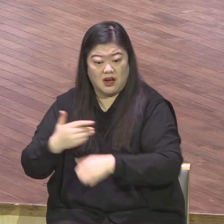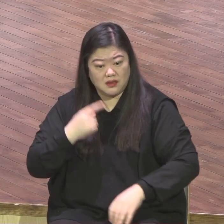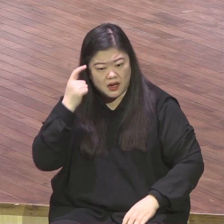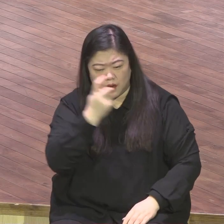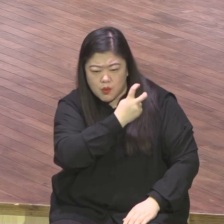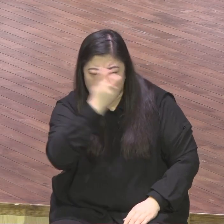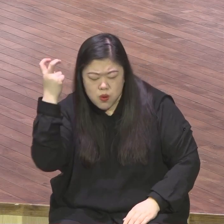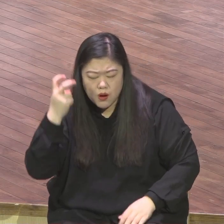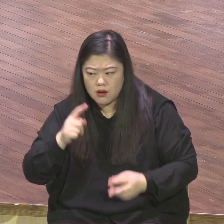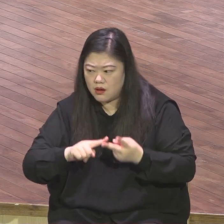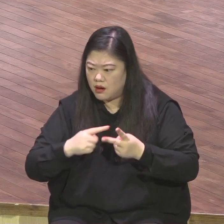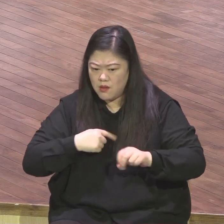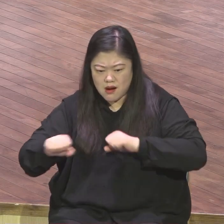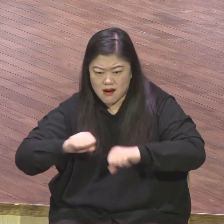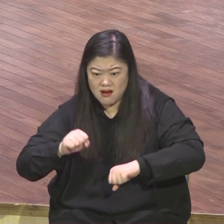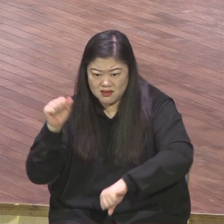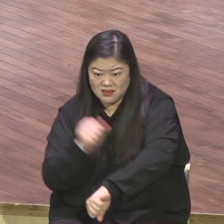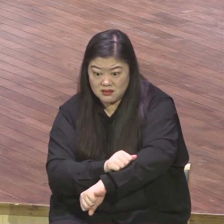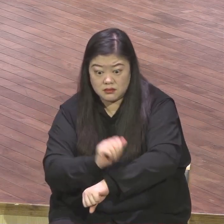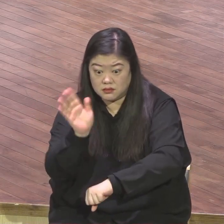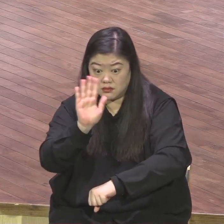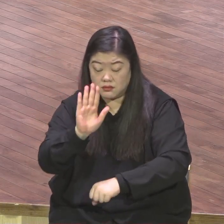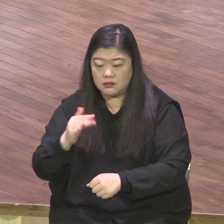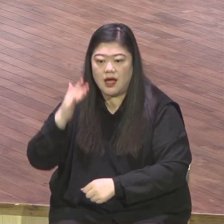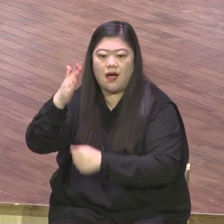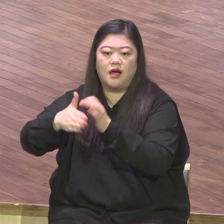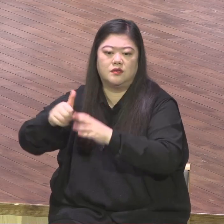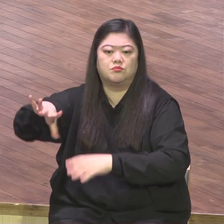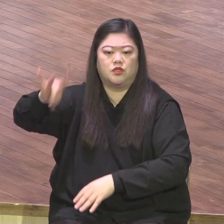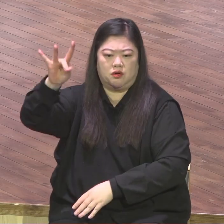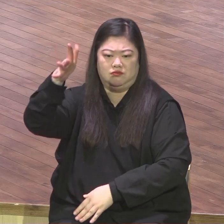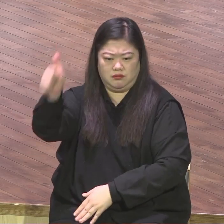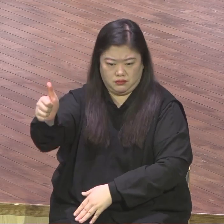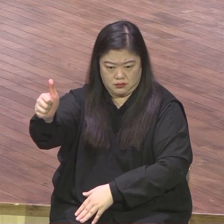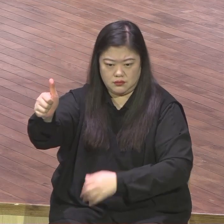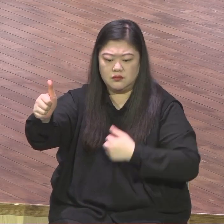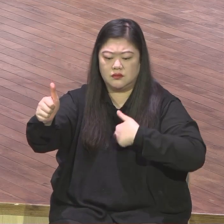아니라 하나님이 하게 하셨다는 거예요. 그래서 은혜라.